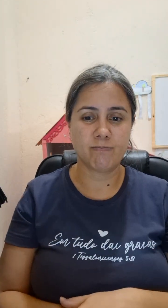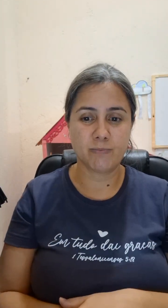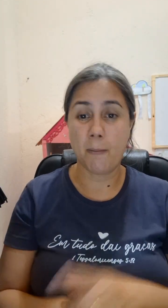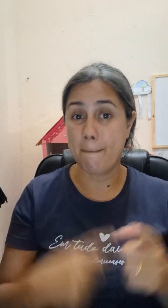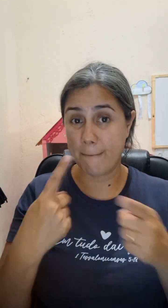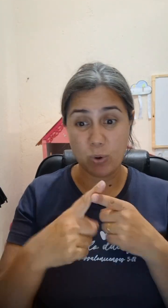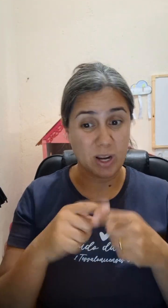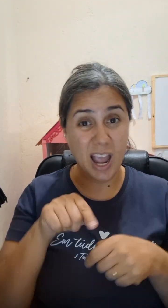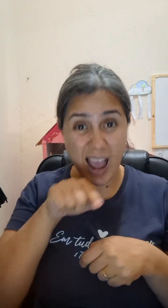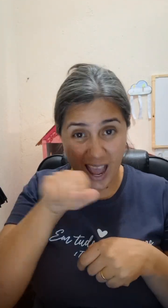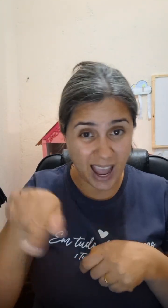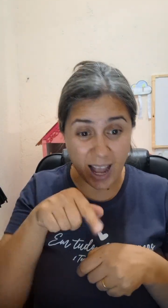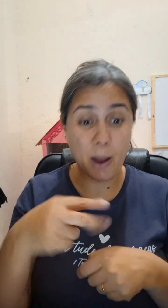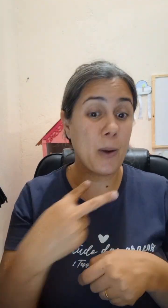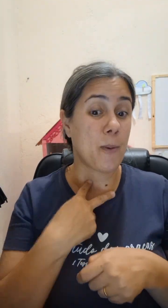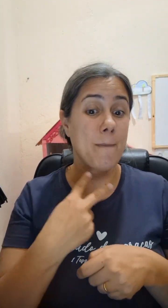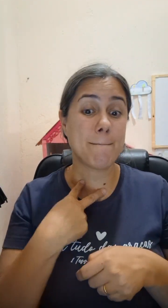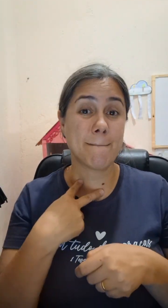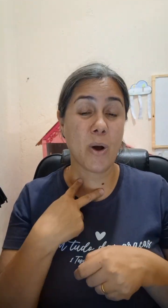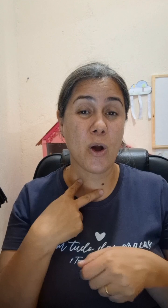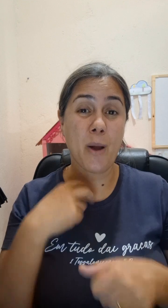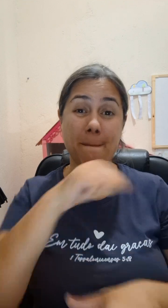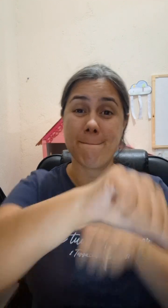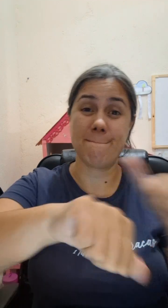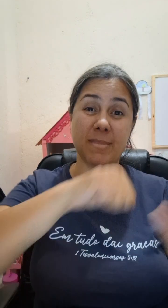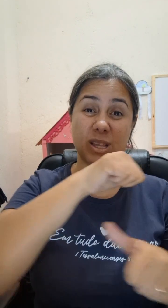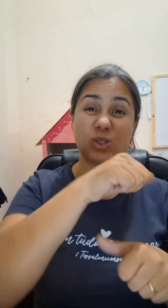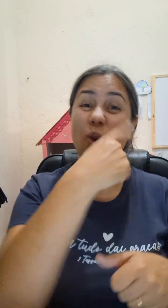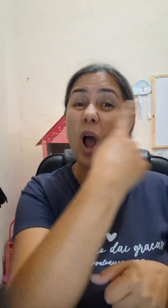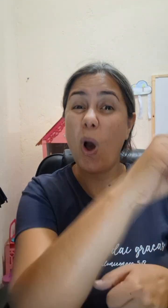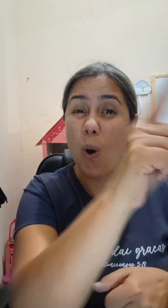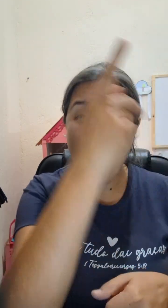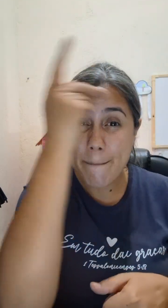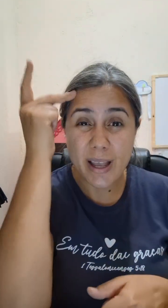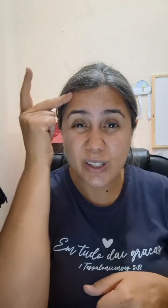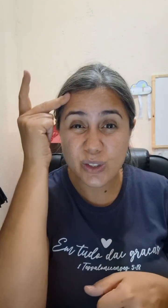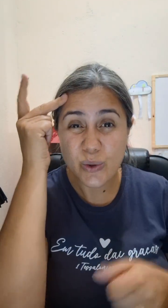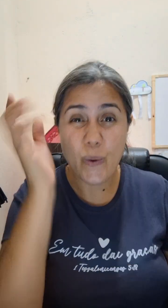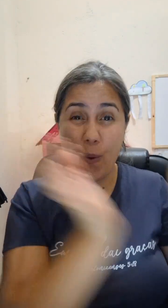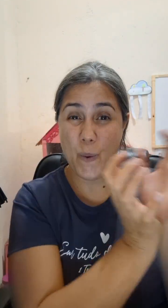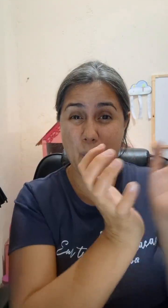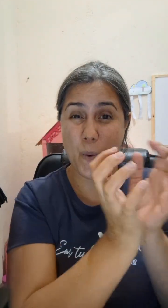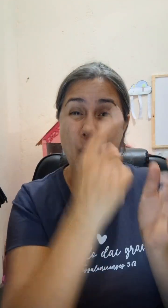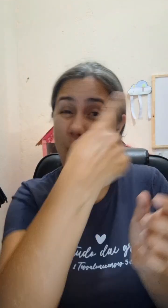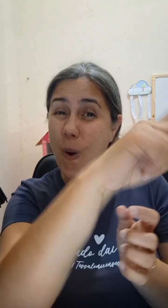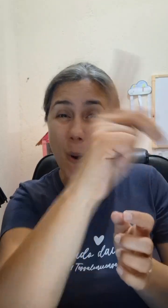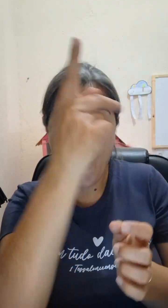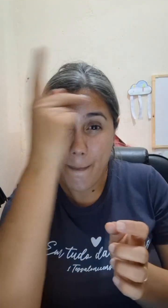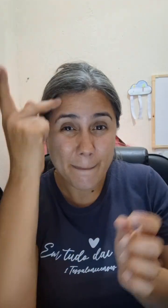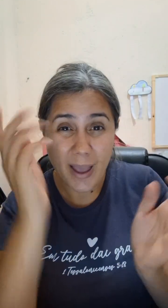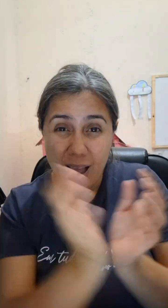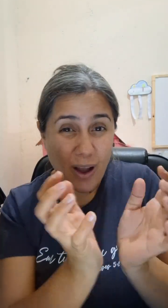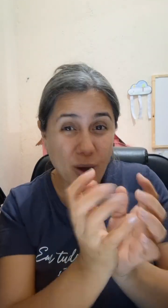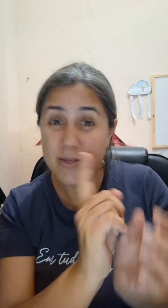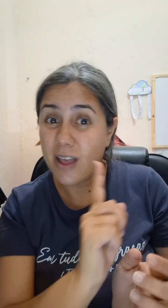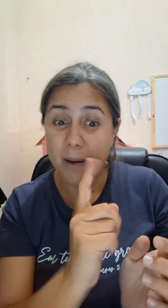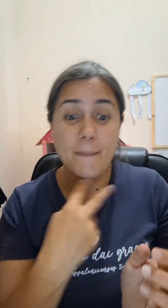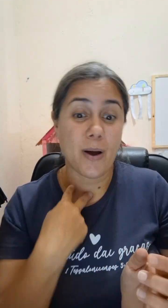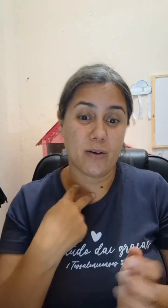mostra a santidade do povo de Israel, a obediência. Eles não podiam se misturar com outras pessoas, com